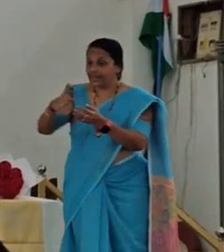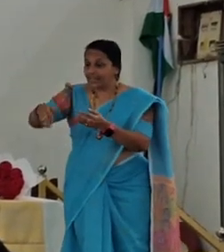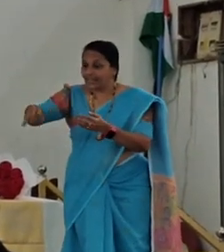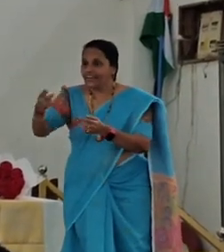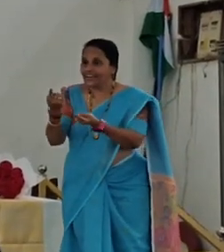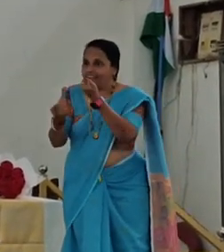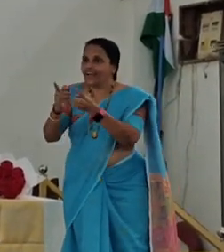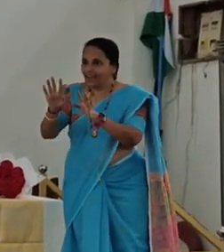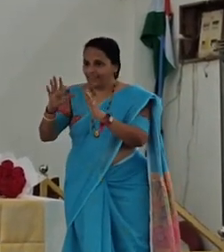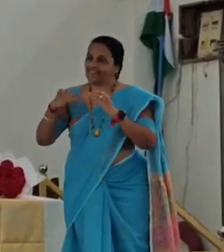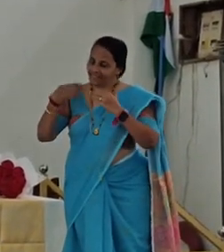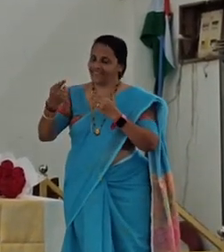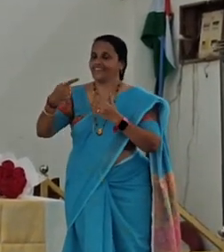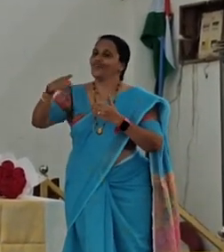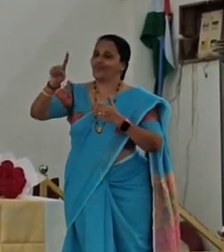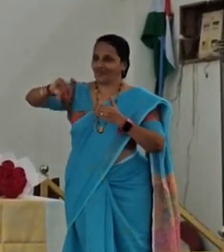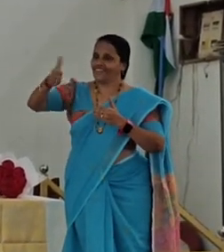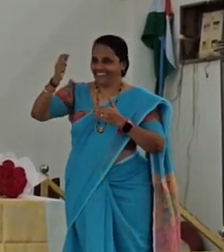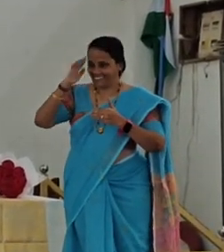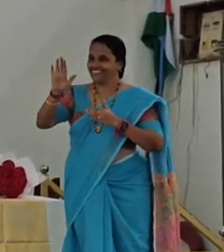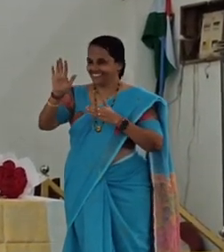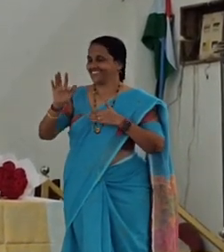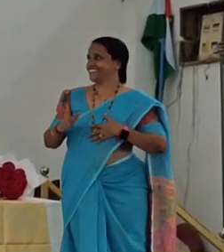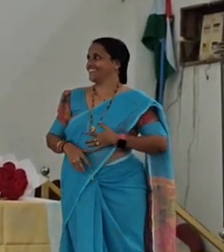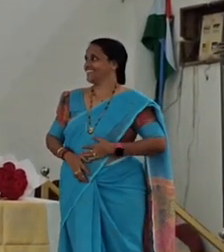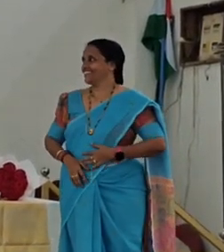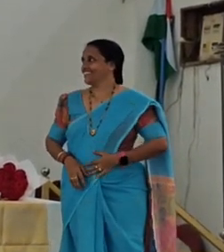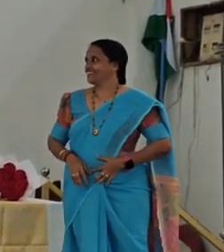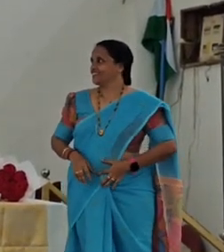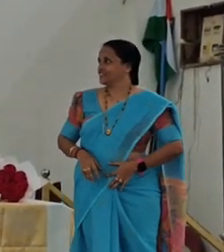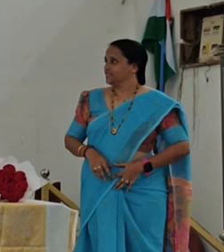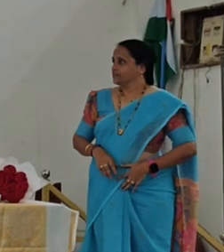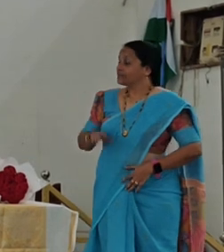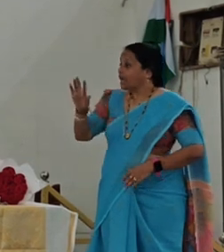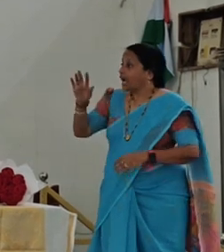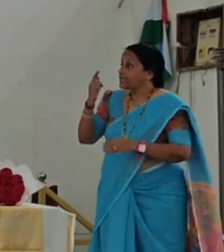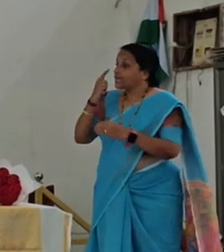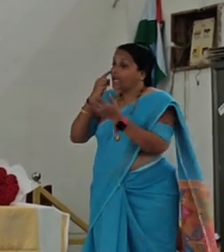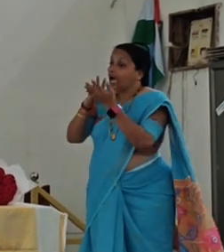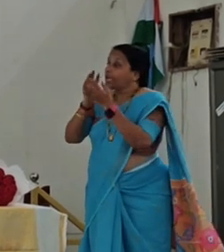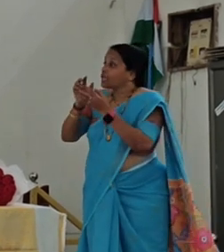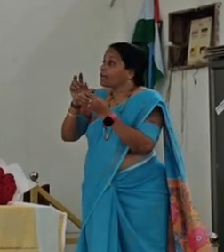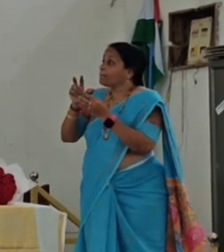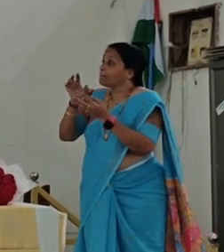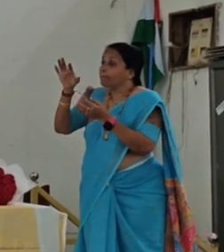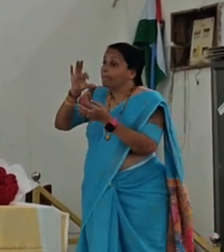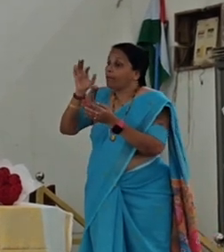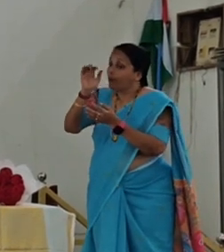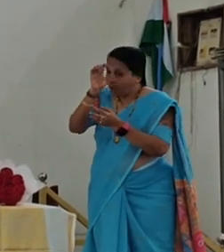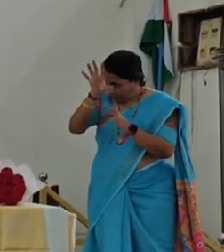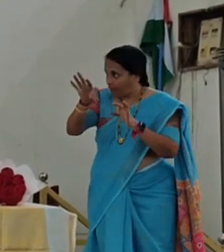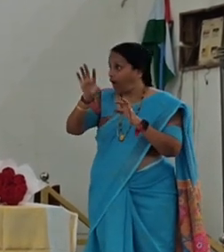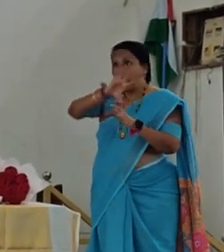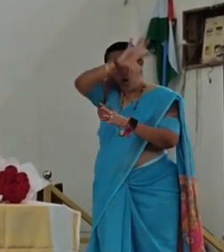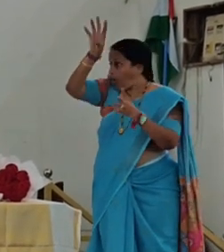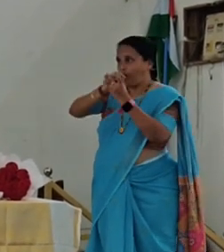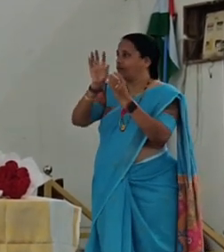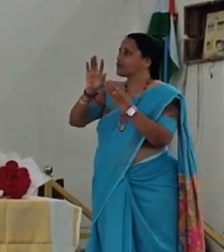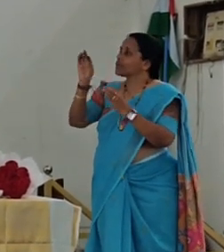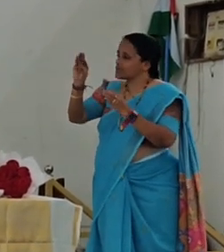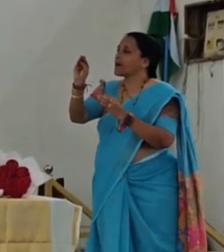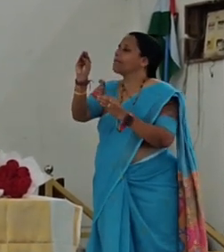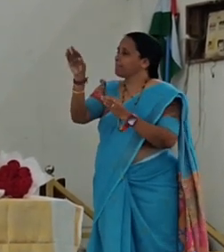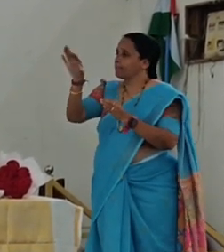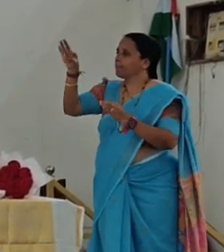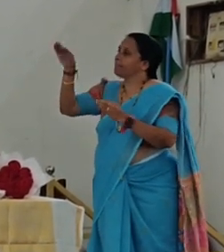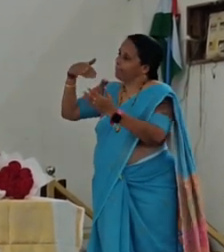కానీ అట్లాంటి ముఖ్యమైన కార్యక్రమాలు హెల్త్ అండ్ ఫ్యామిలీ డిపార్ట్మెంట్లో కానీ వాళ్ళకు ఉన్న వాళ్ళనే